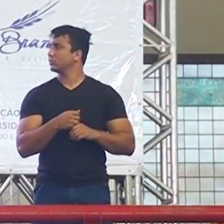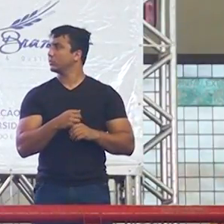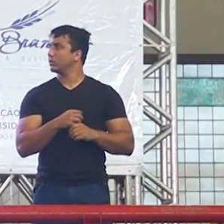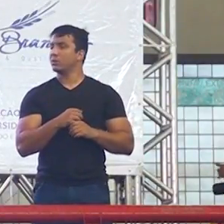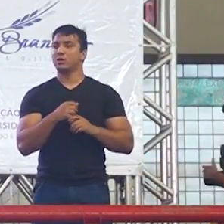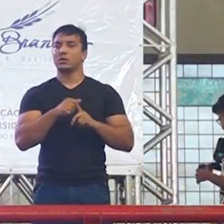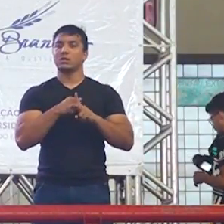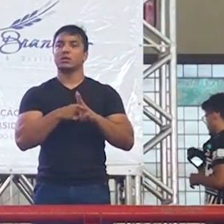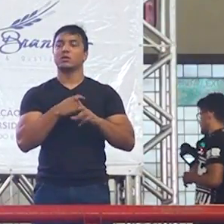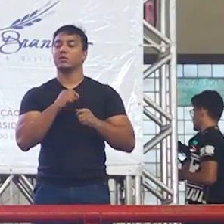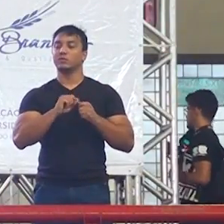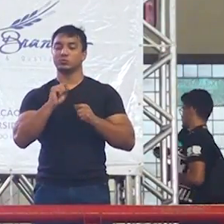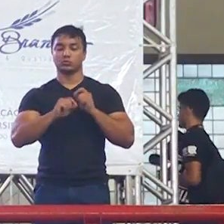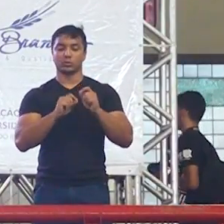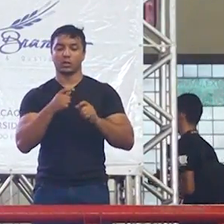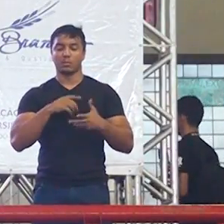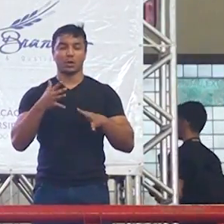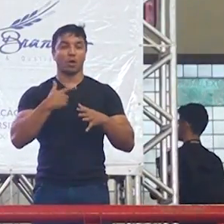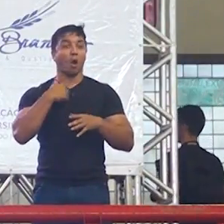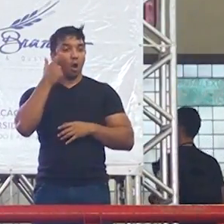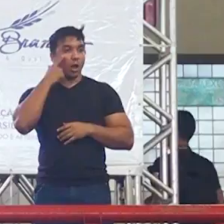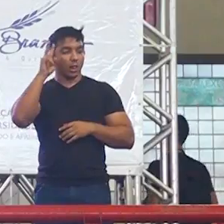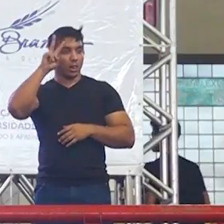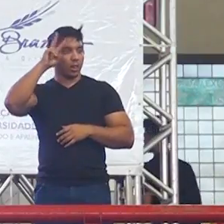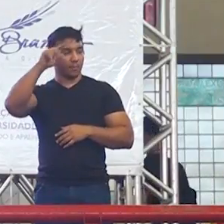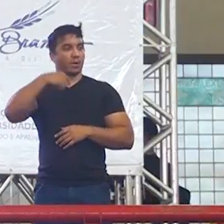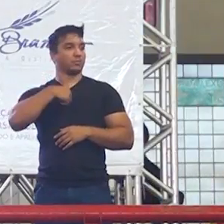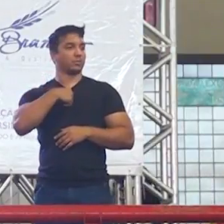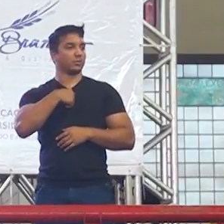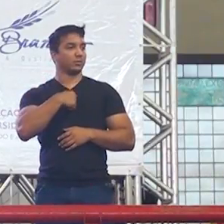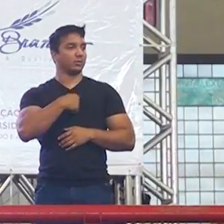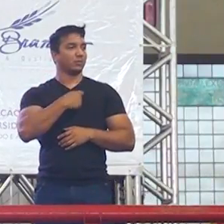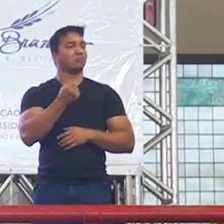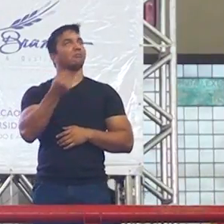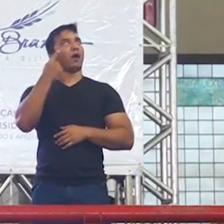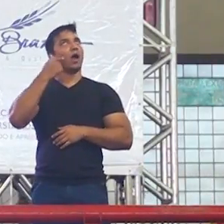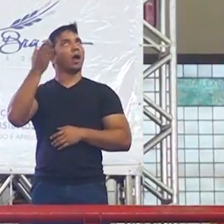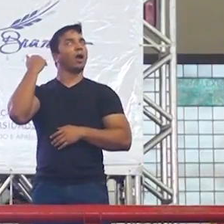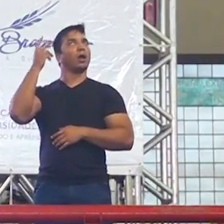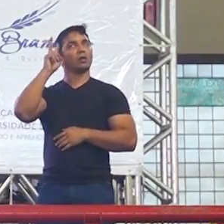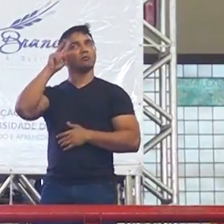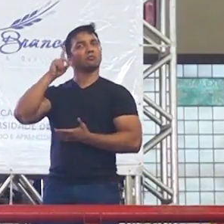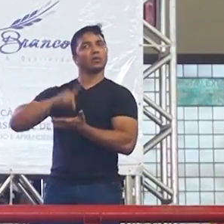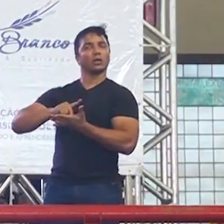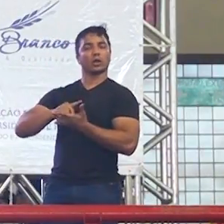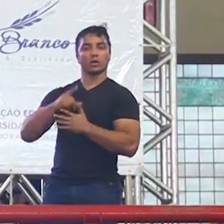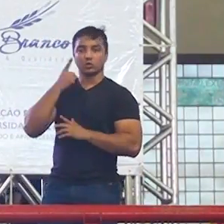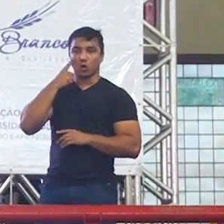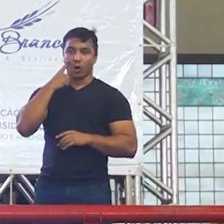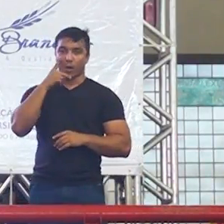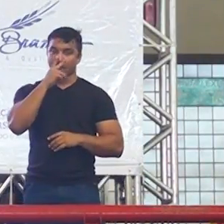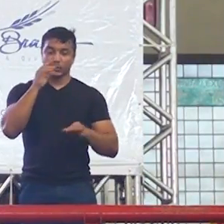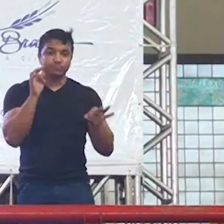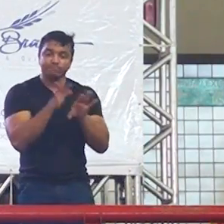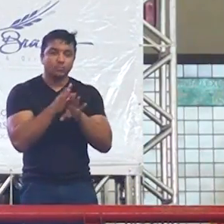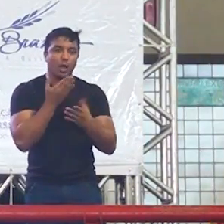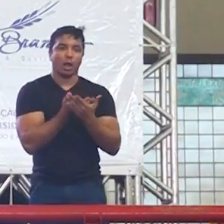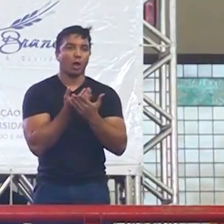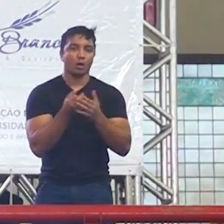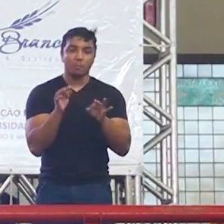Certo. E você vai escutar a minha voz, vai escutar a voz daquele gordinho falando, eita rapaz, é mesmo. Olha aqui para a gente